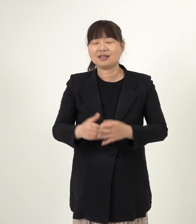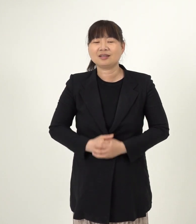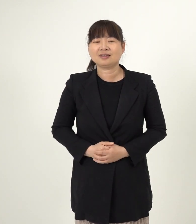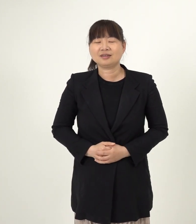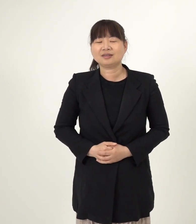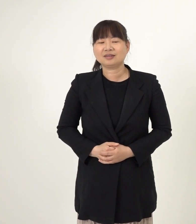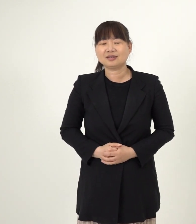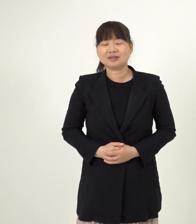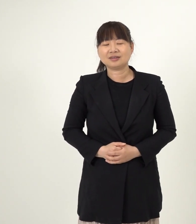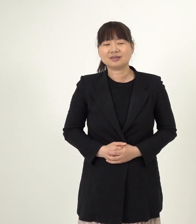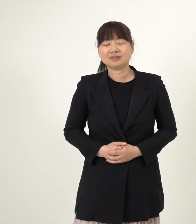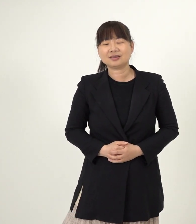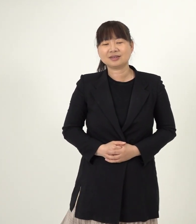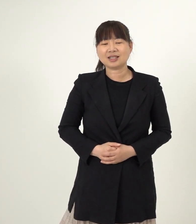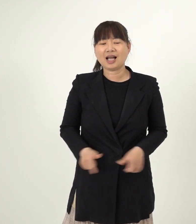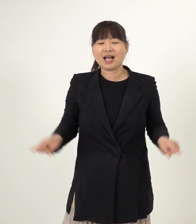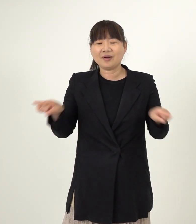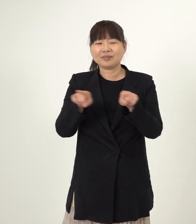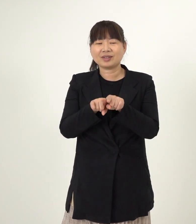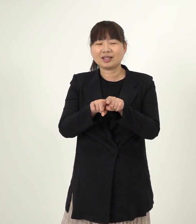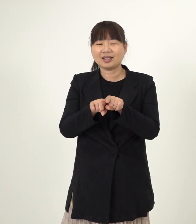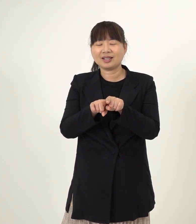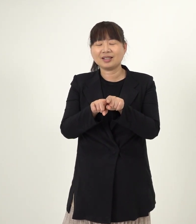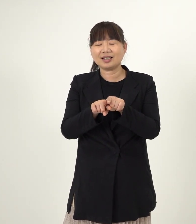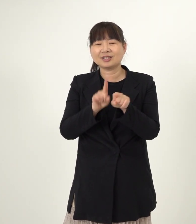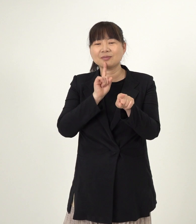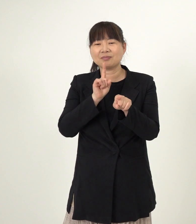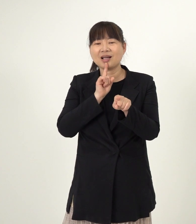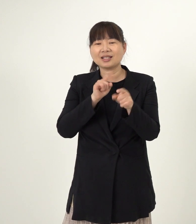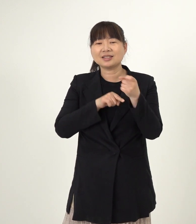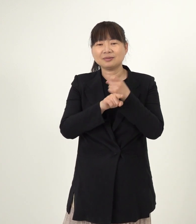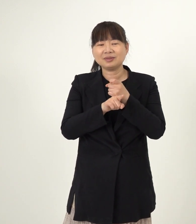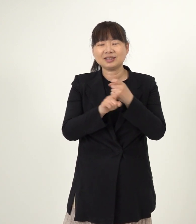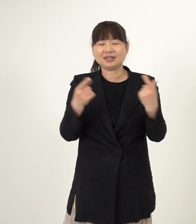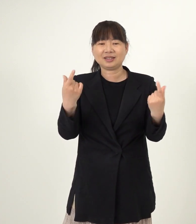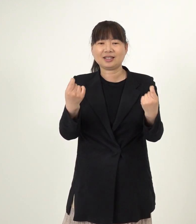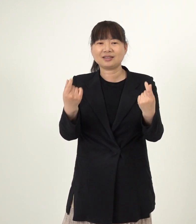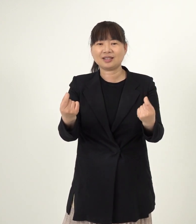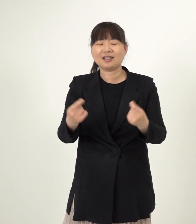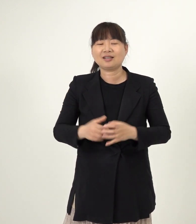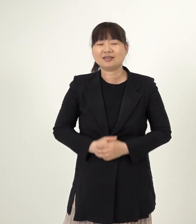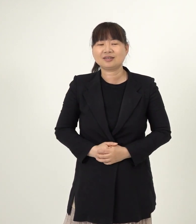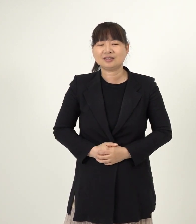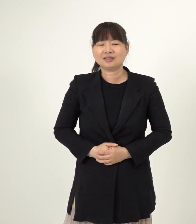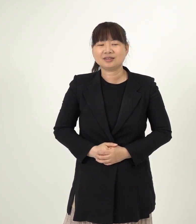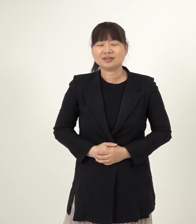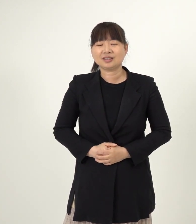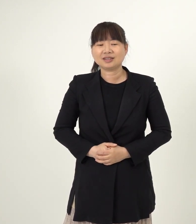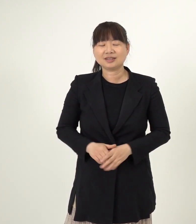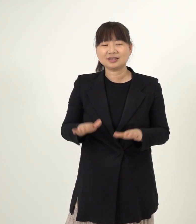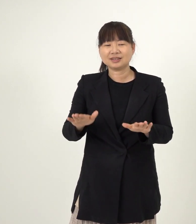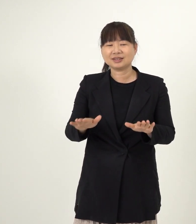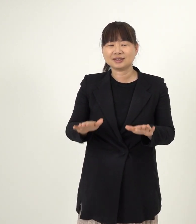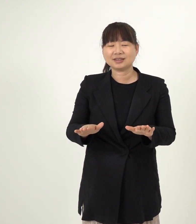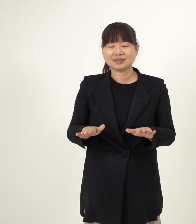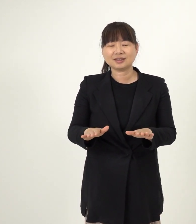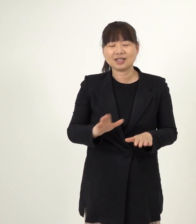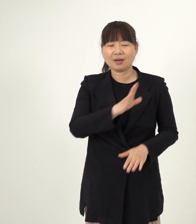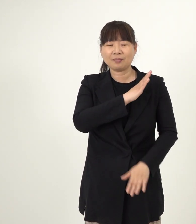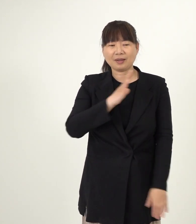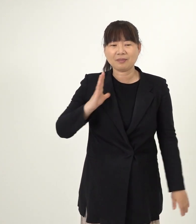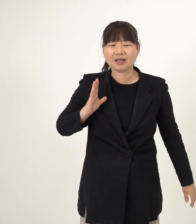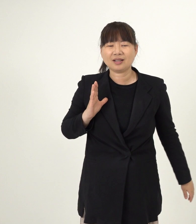이 함께라는 말은 그런 의미예요. 근데 지금 이